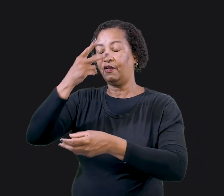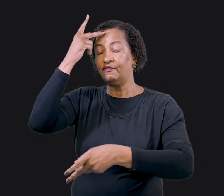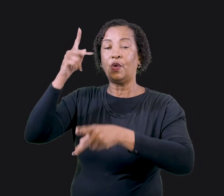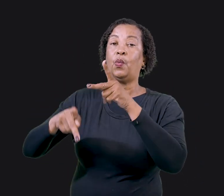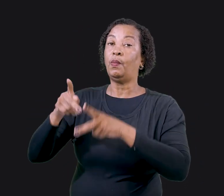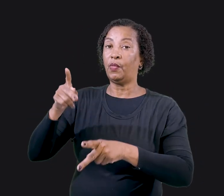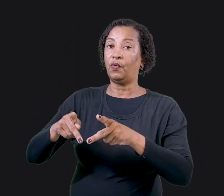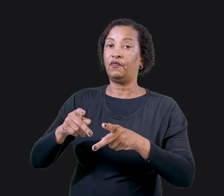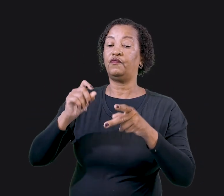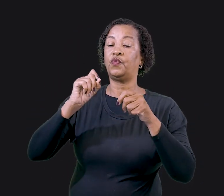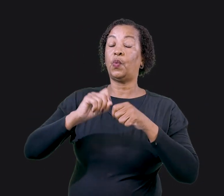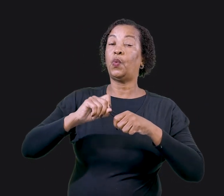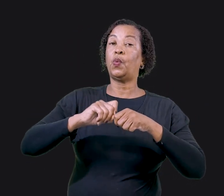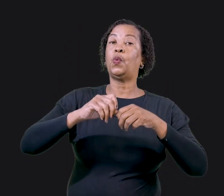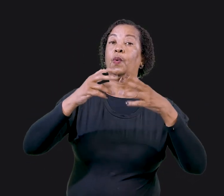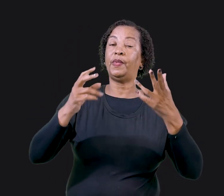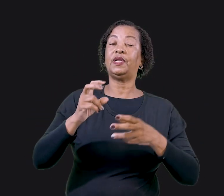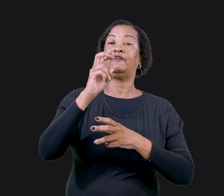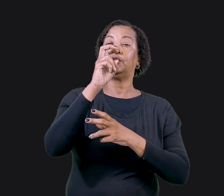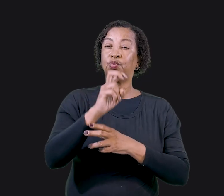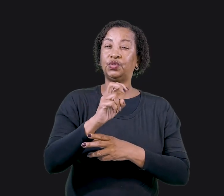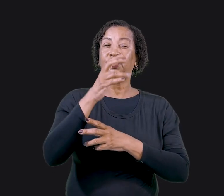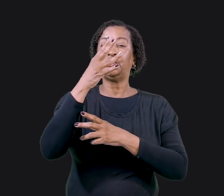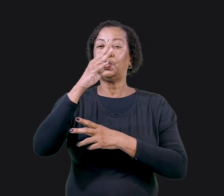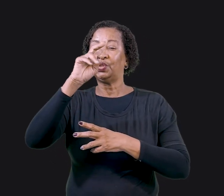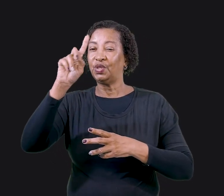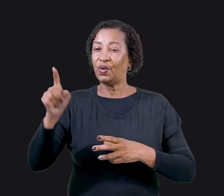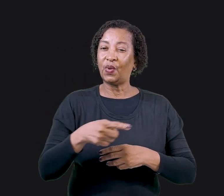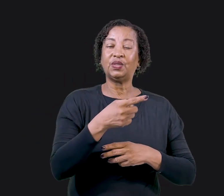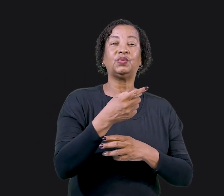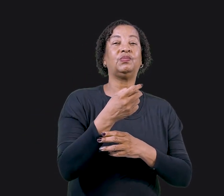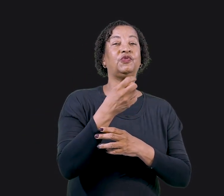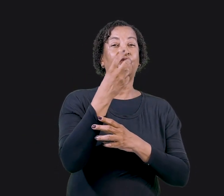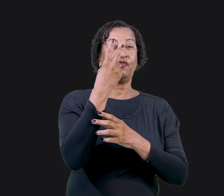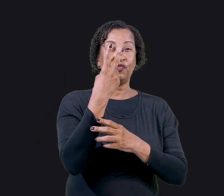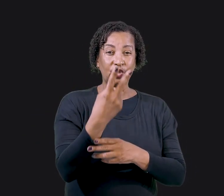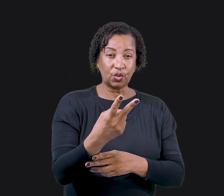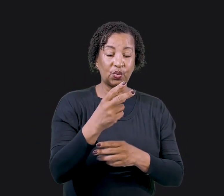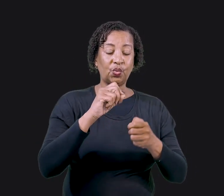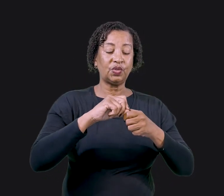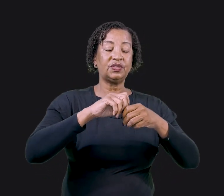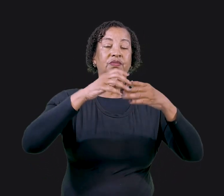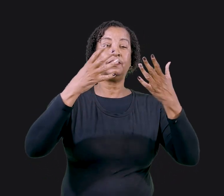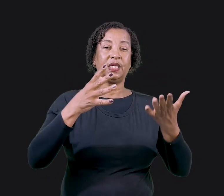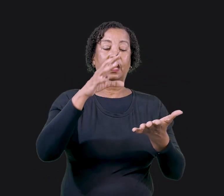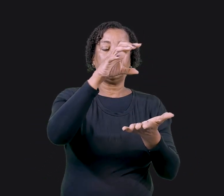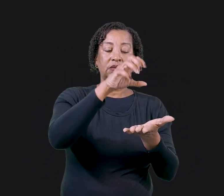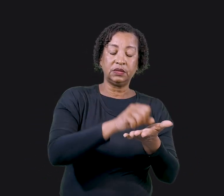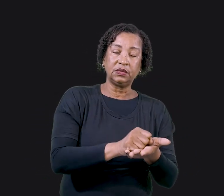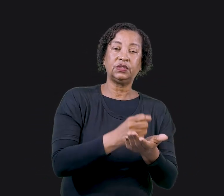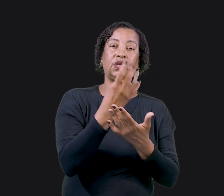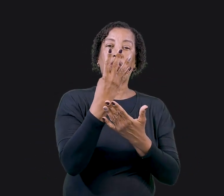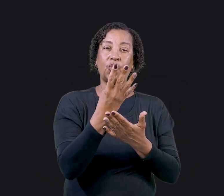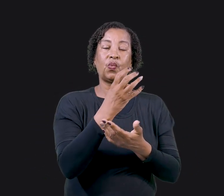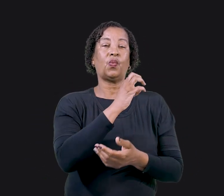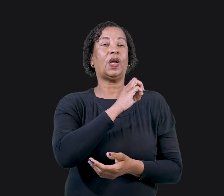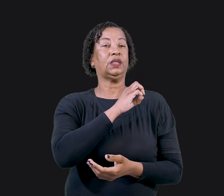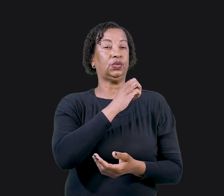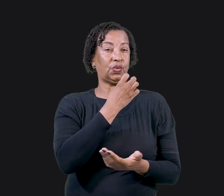2 milagres da alimentação dos 5 e dos 4.000 foram 2 milagres registrados nos 4 evangelhos e repetidos no evangelho